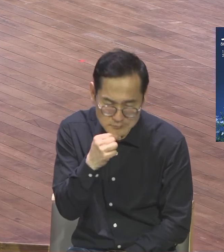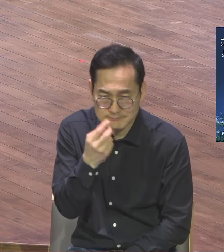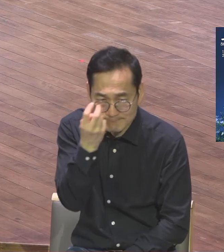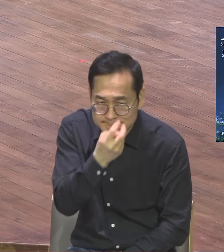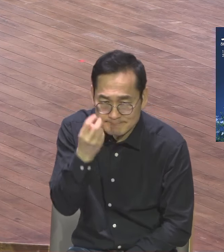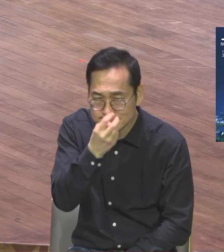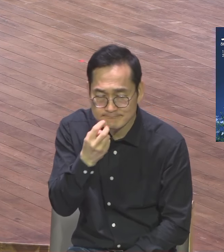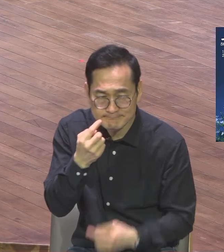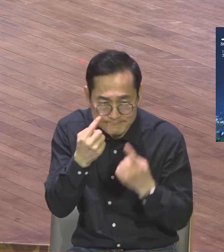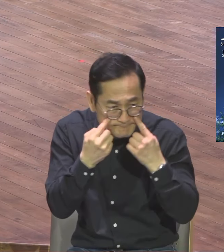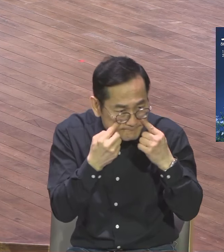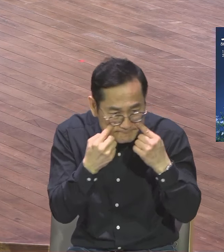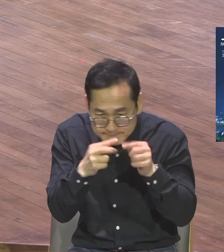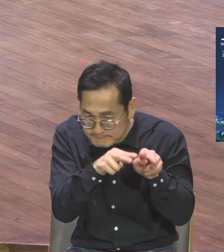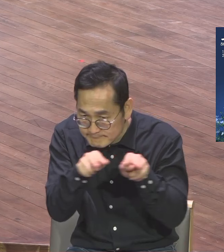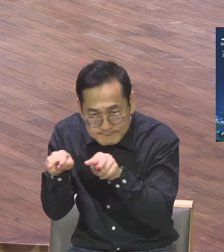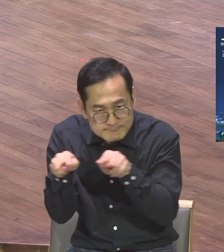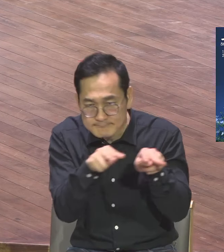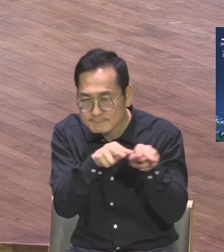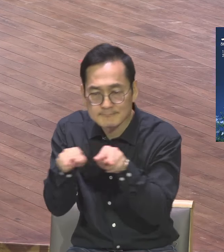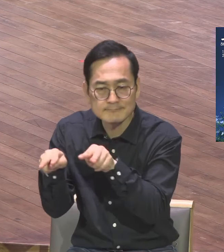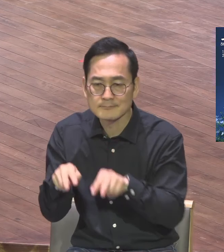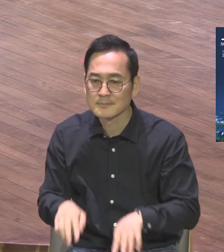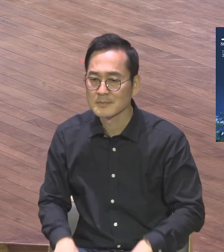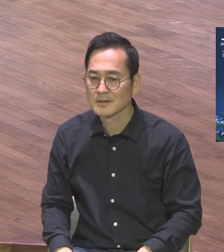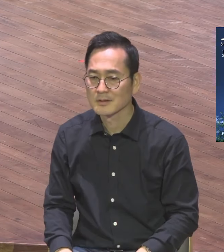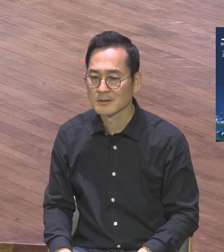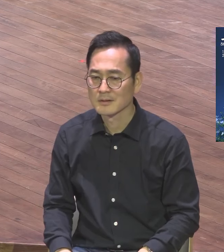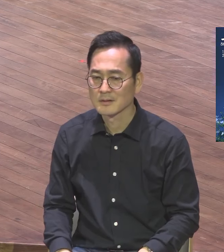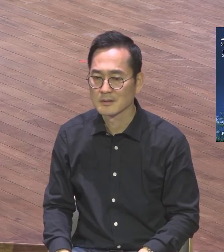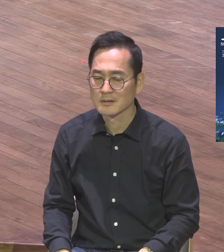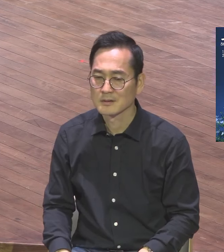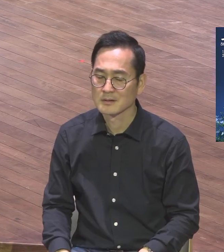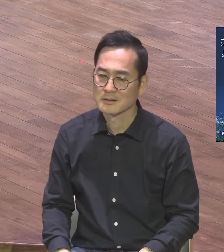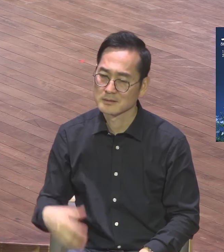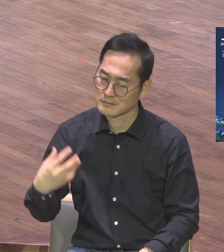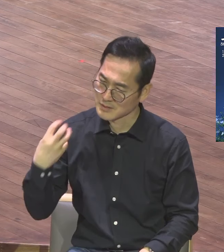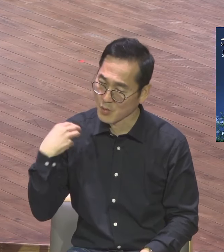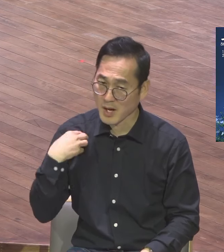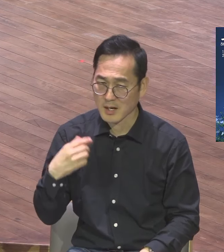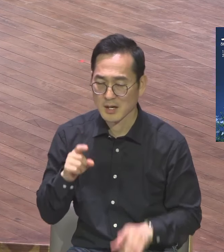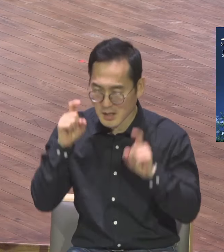양떼의 행편을 부지런히 살피는 중요한 의무가 목자에게 있어요.